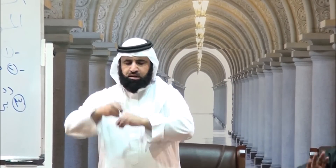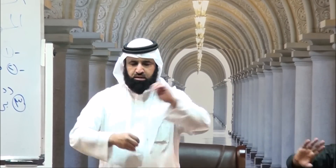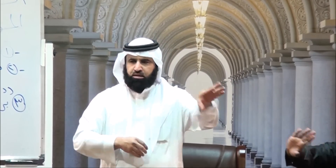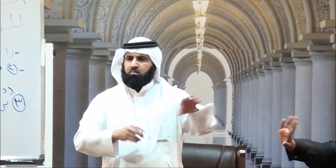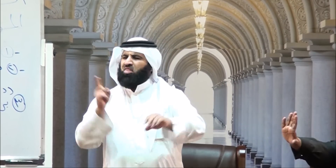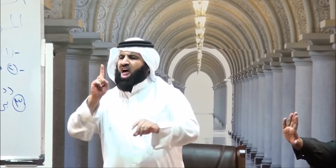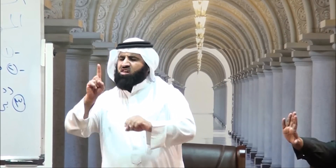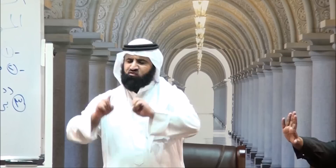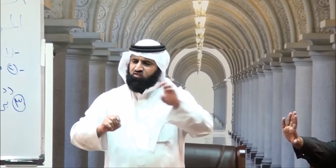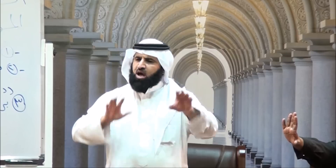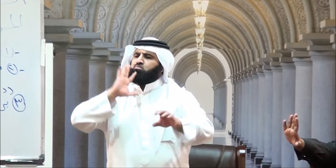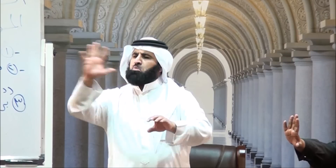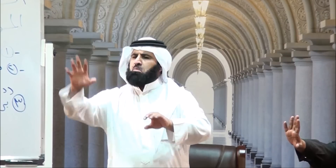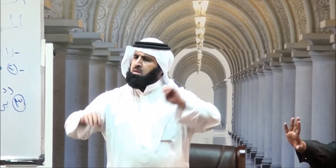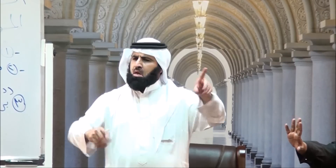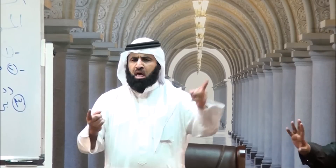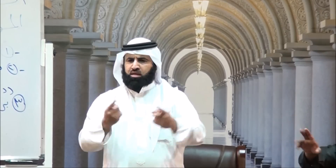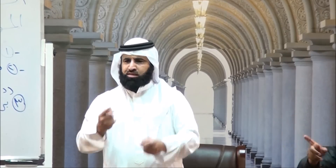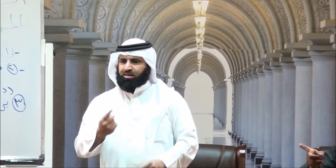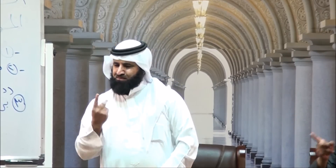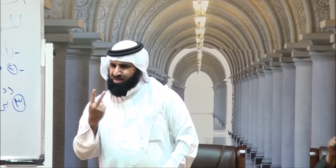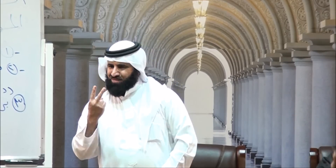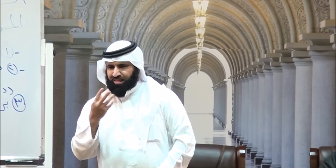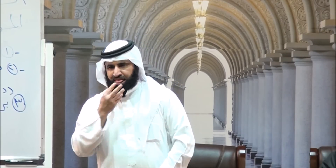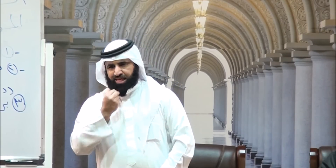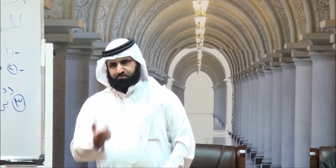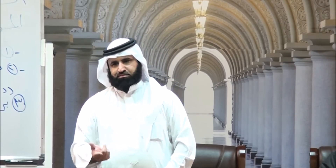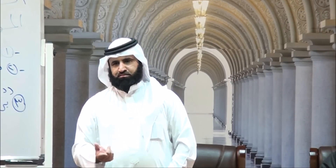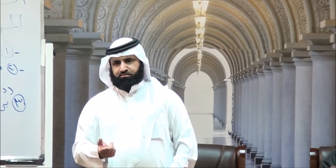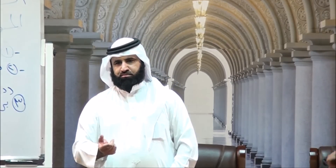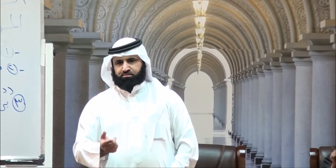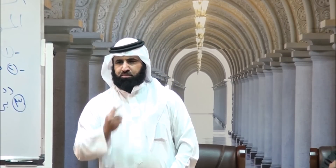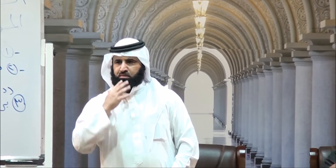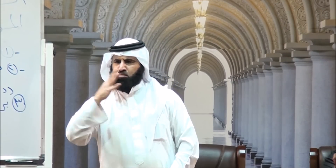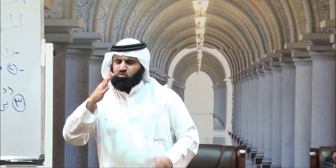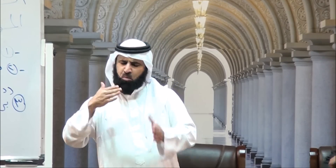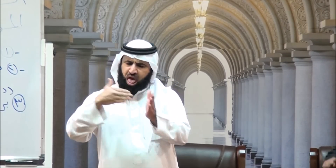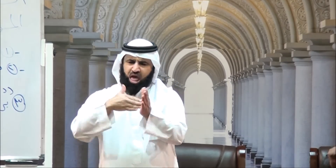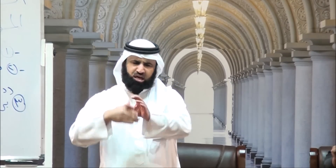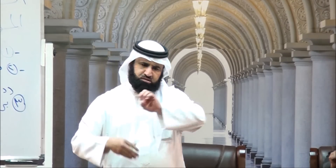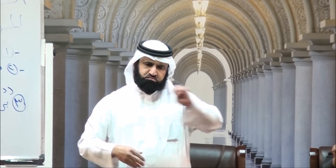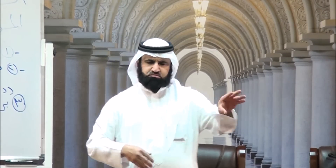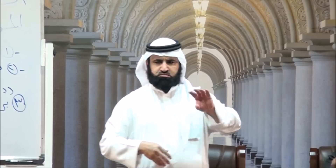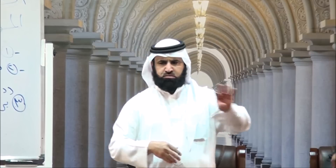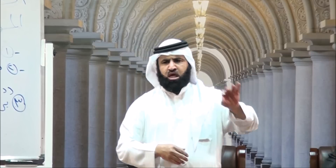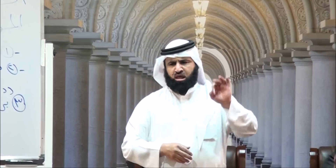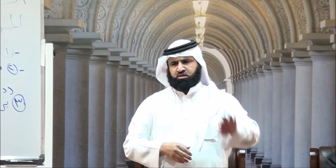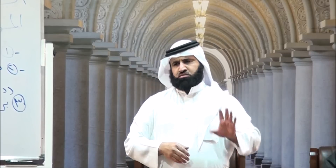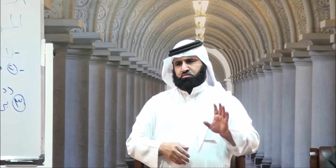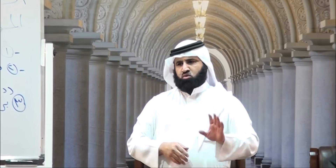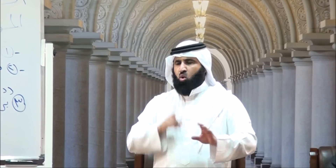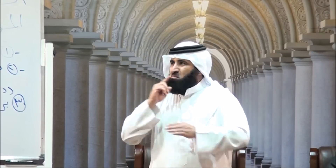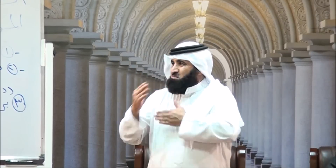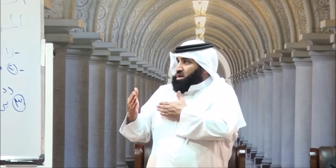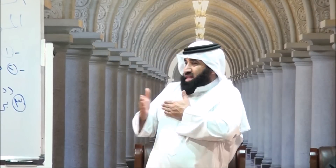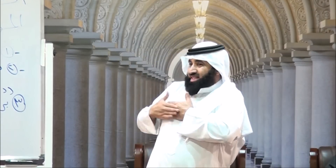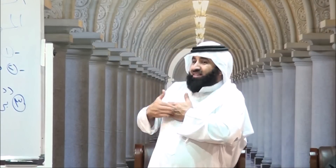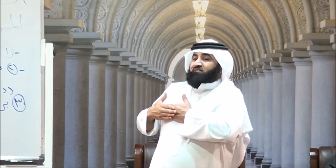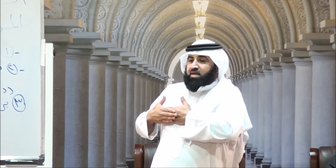منه، هذا بدون سؤال. لكن إذا طلبوك تعطيهم حاجتهم قدر ما يطلبون منك.